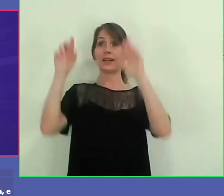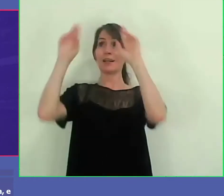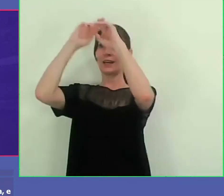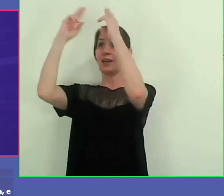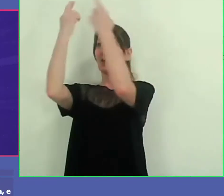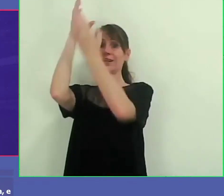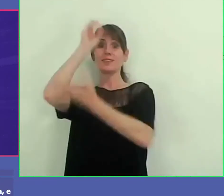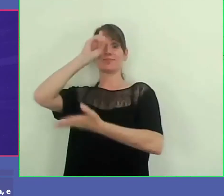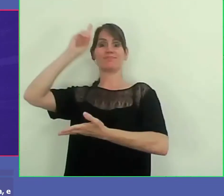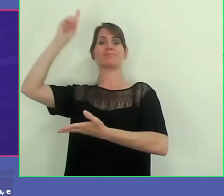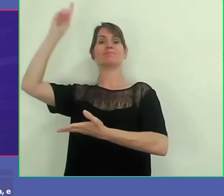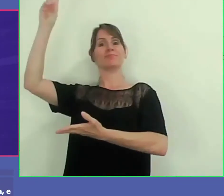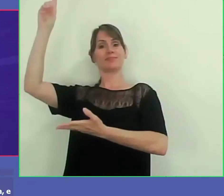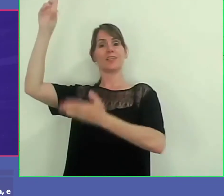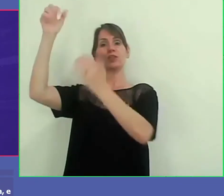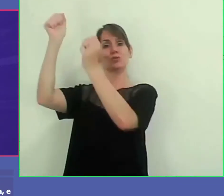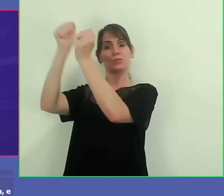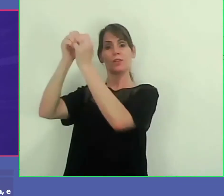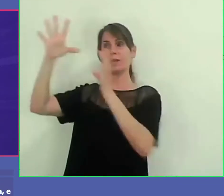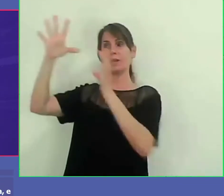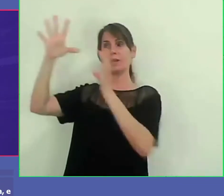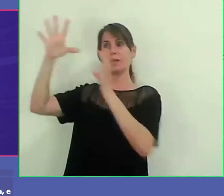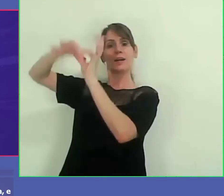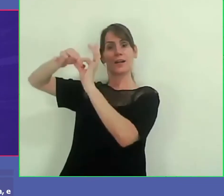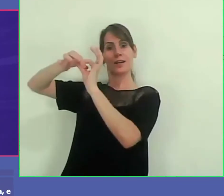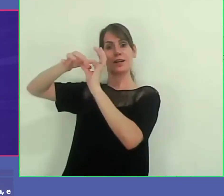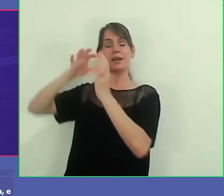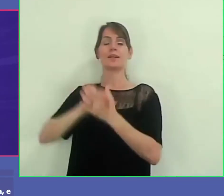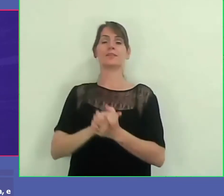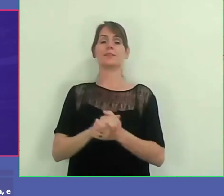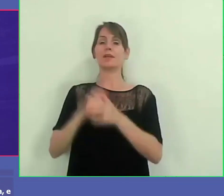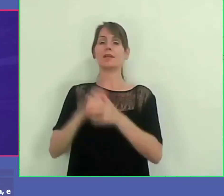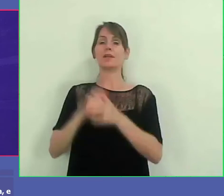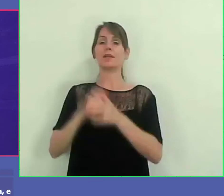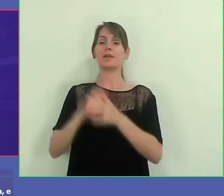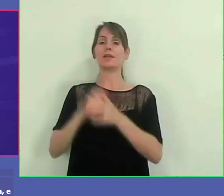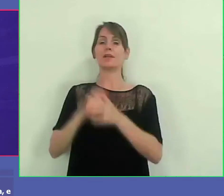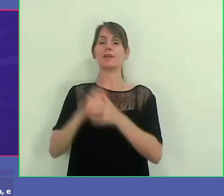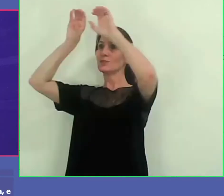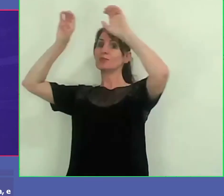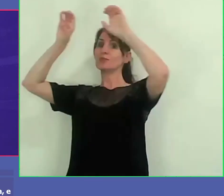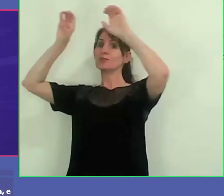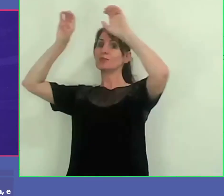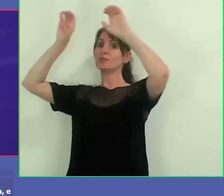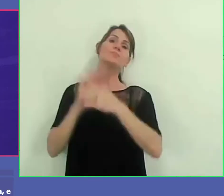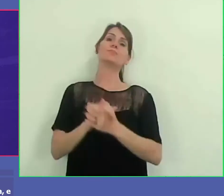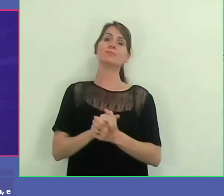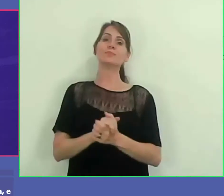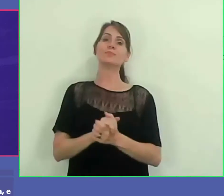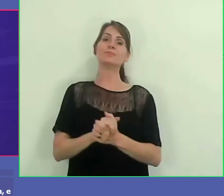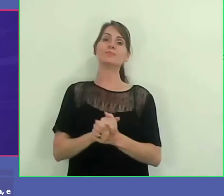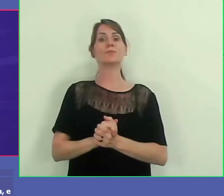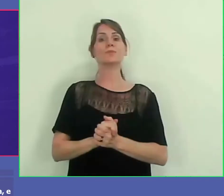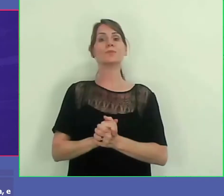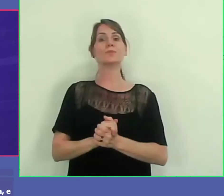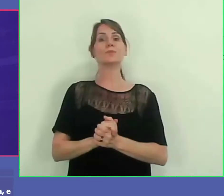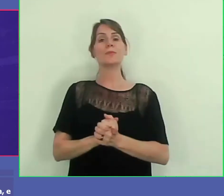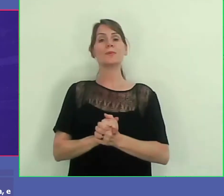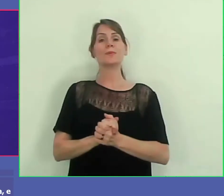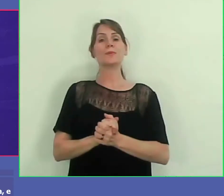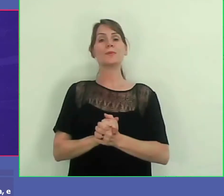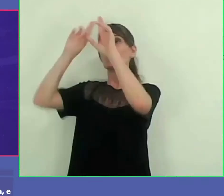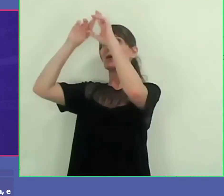é o reino, né, dos céus. Portanto, queridos irmãos, como reino de Deus, a igreja